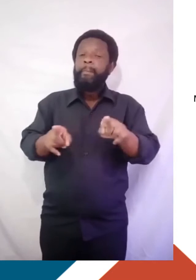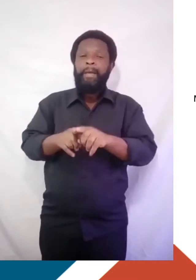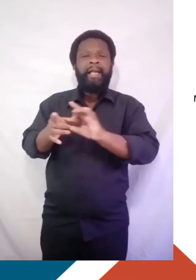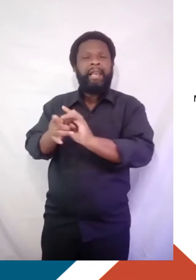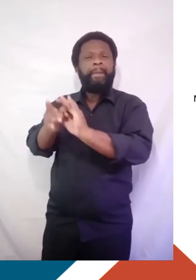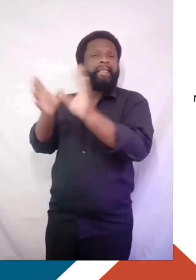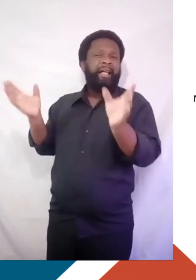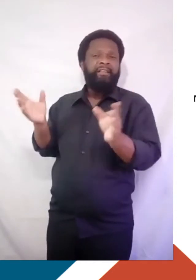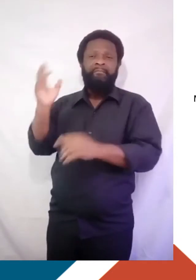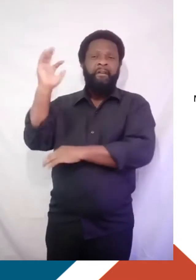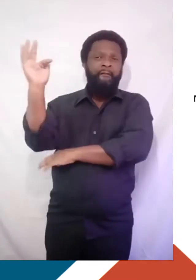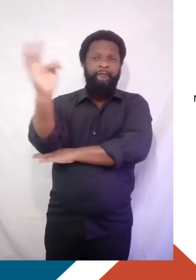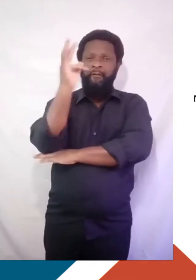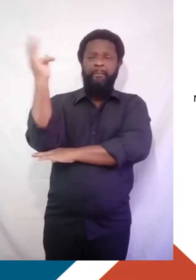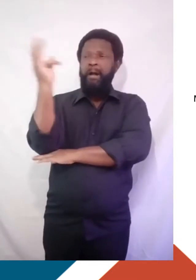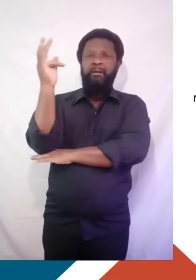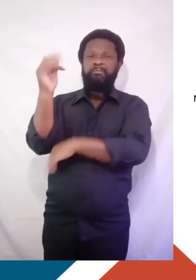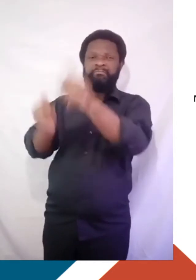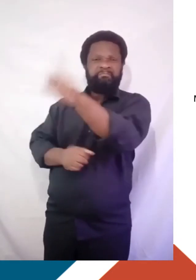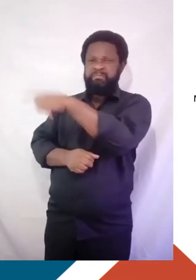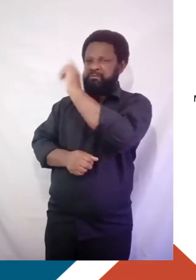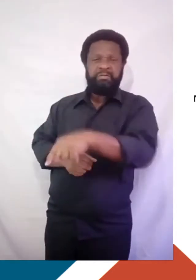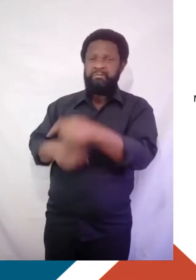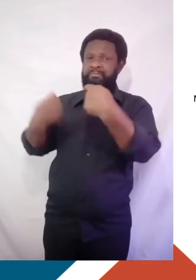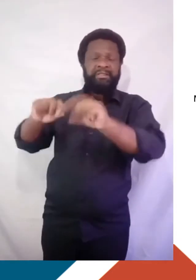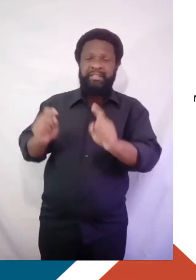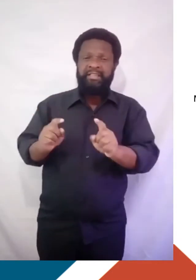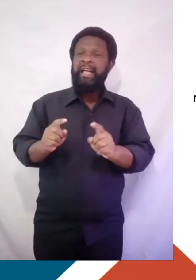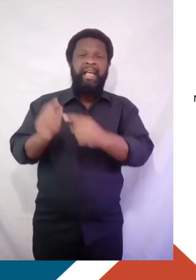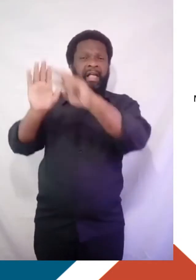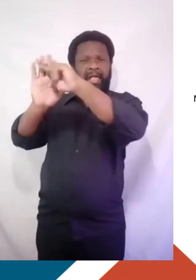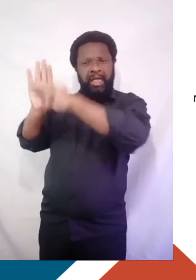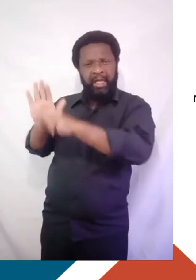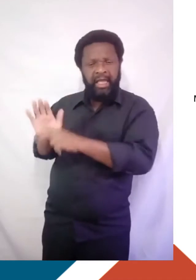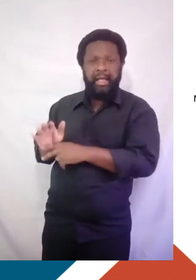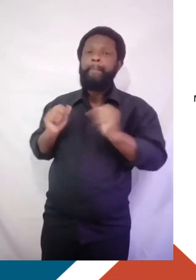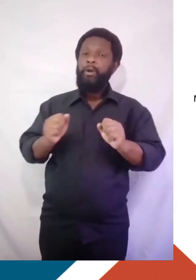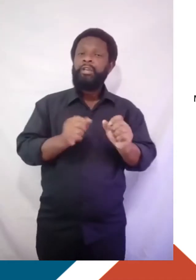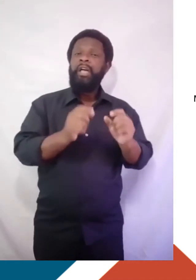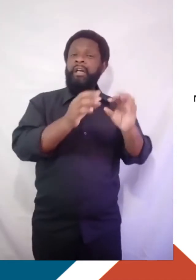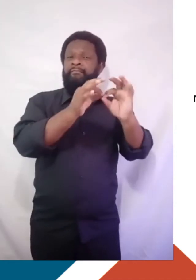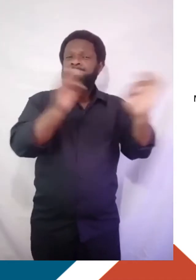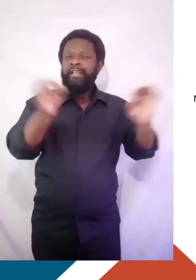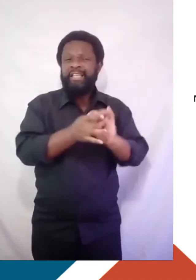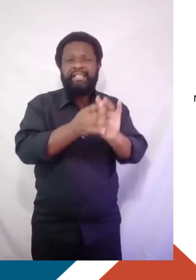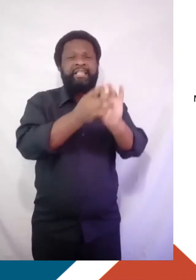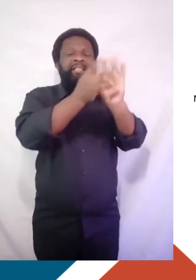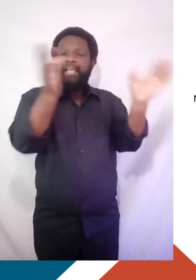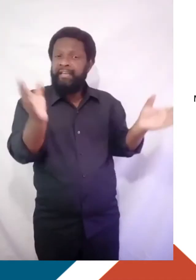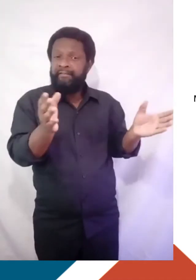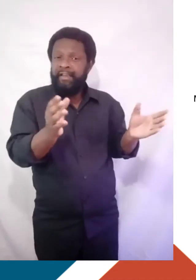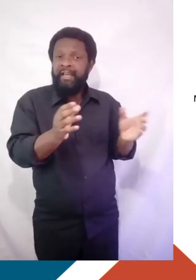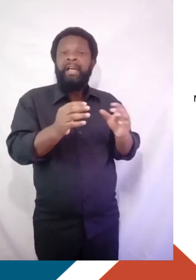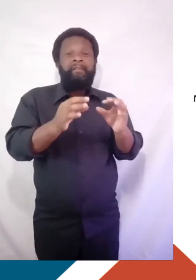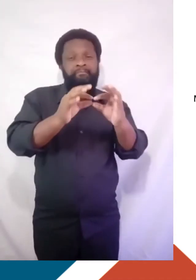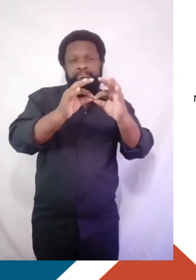formal. Pela primeira vez, há o rompimento com velhas estruturas de composição. Há o uso de versos livres, versos brancos. A